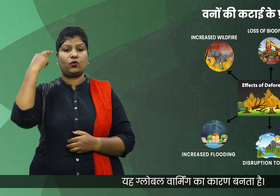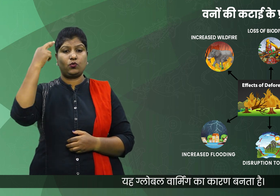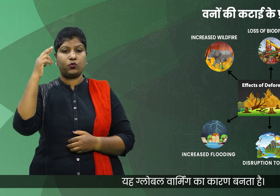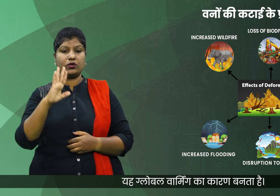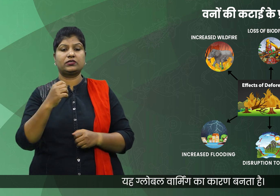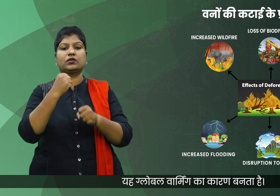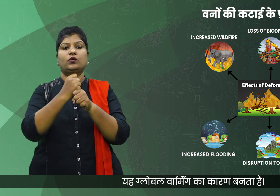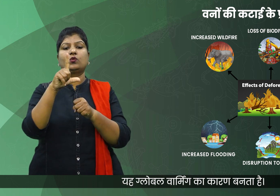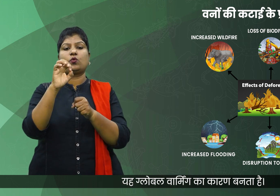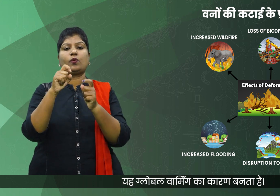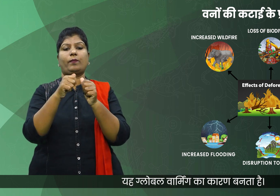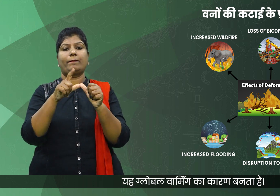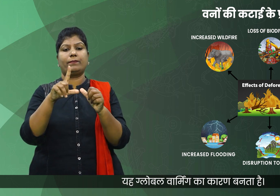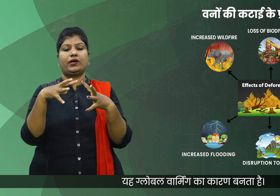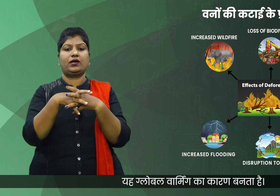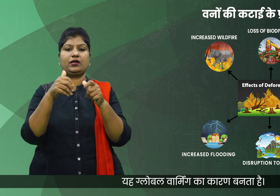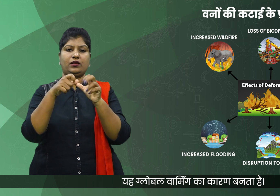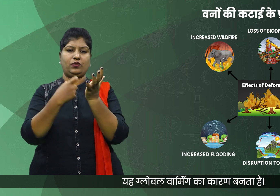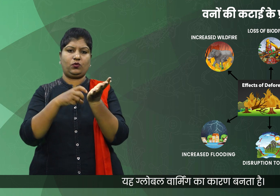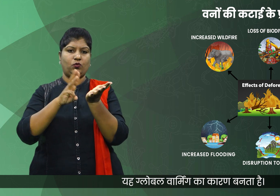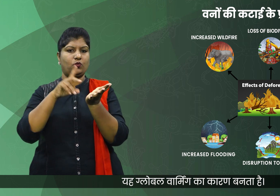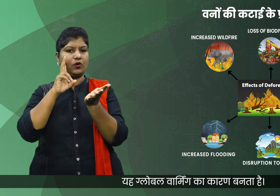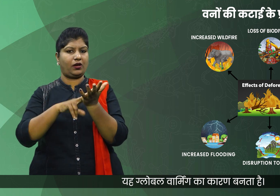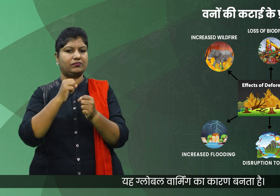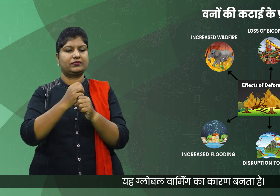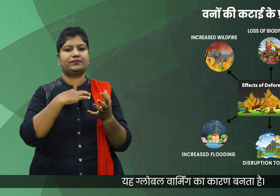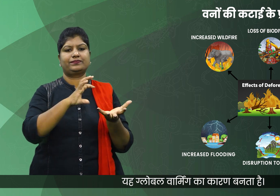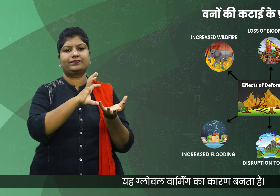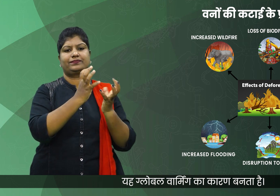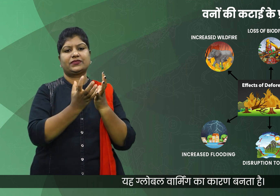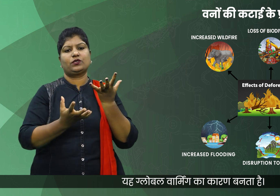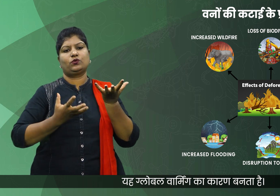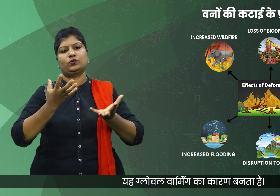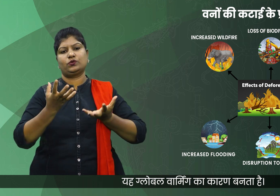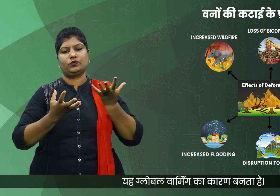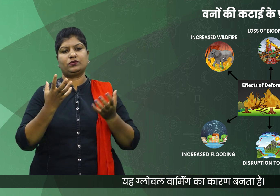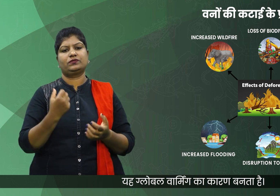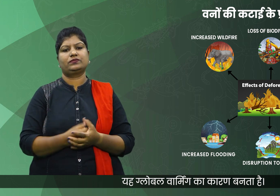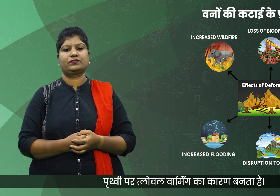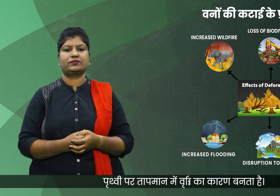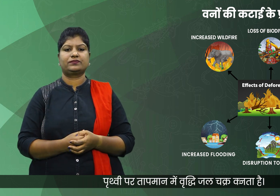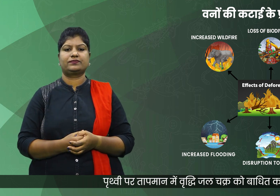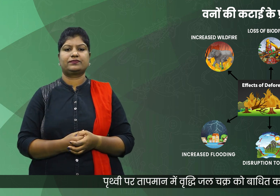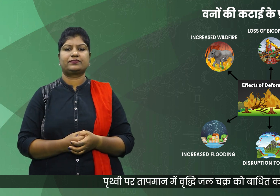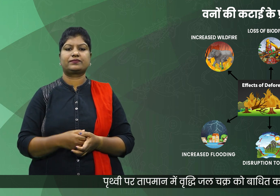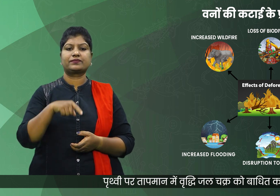है। प्रित्वी पर तापमान में